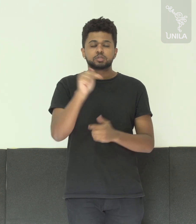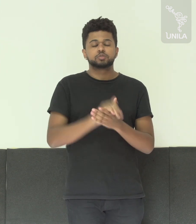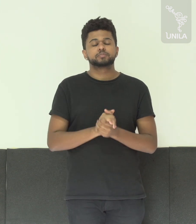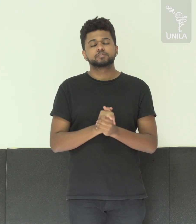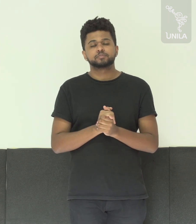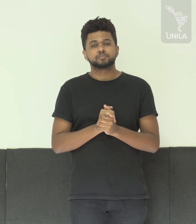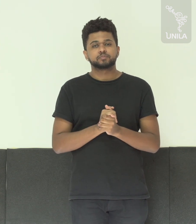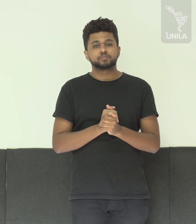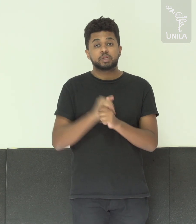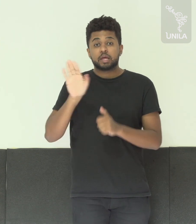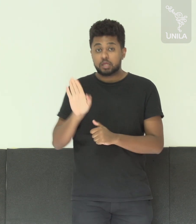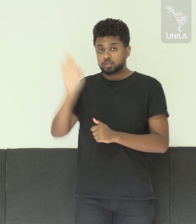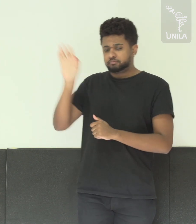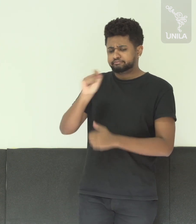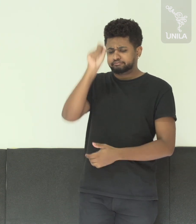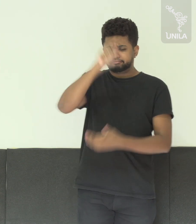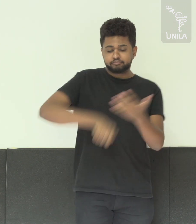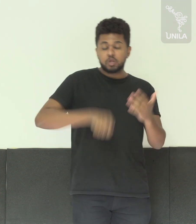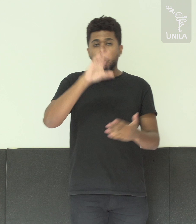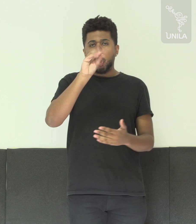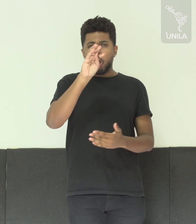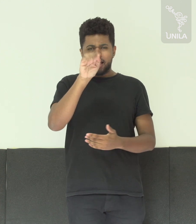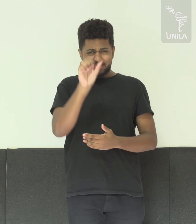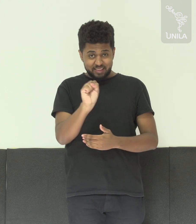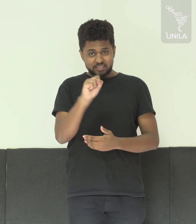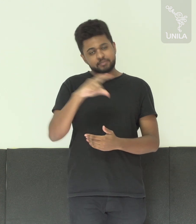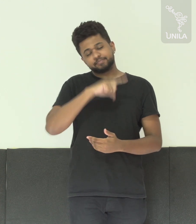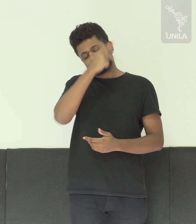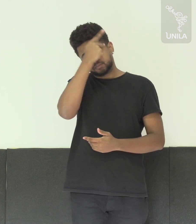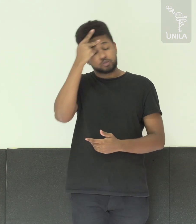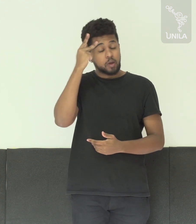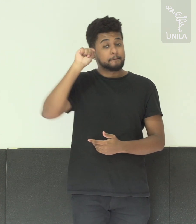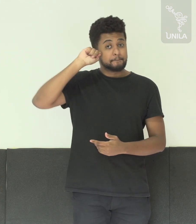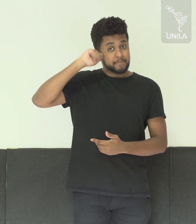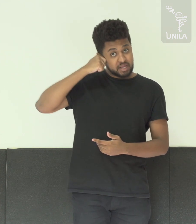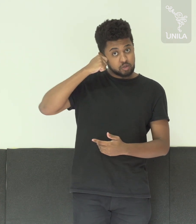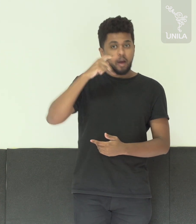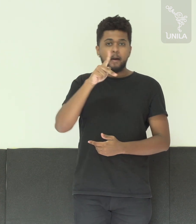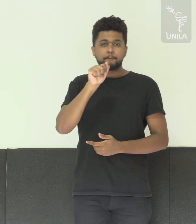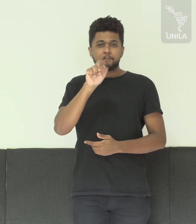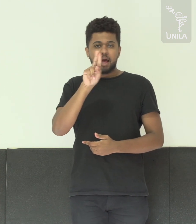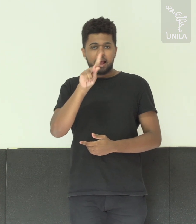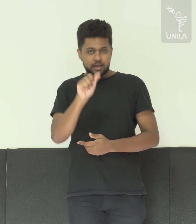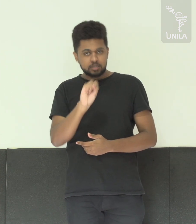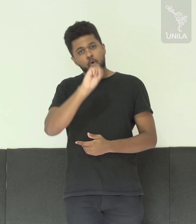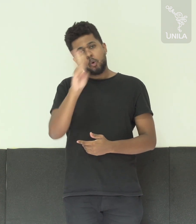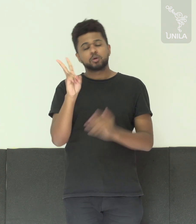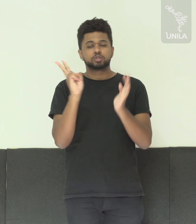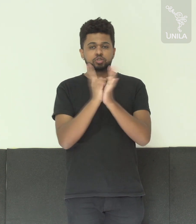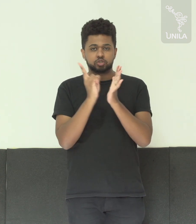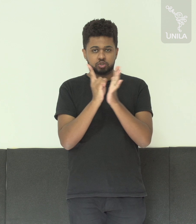7.3.6.7 Os candidatos inscritos nas cotas destinadas às pessoas pretas, pardas ou